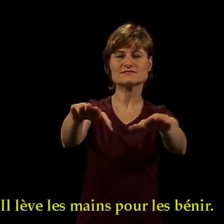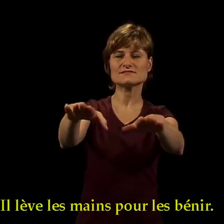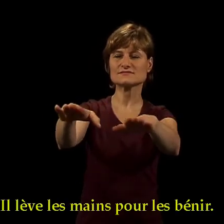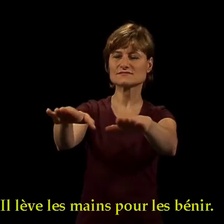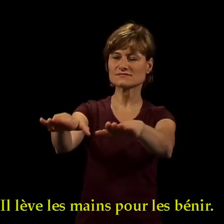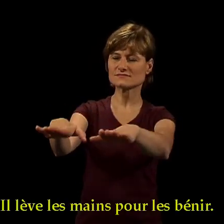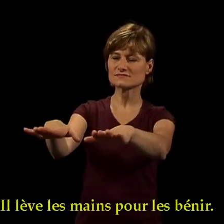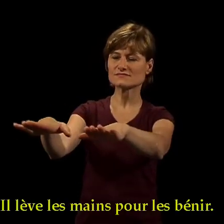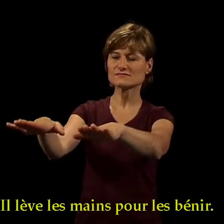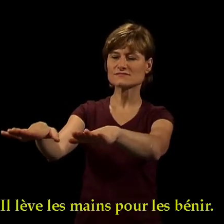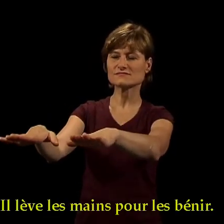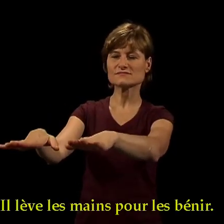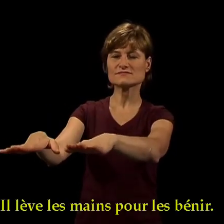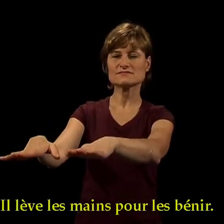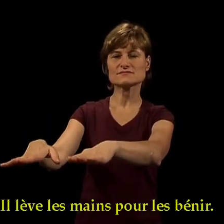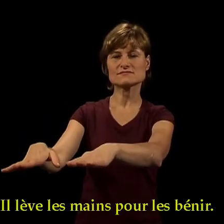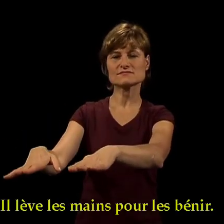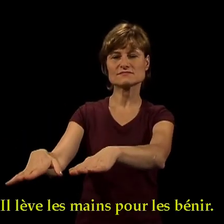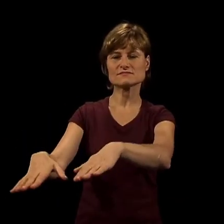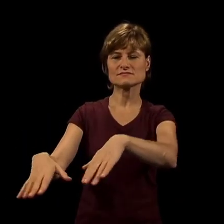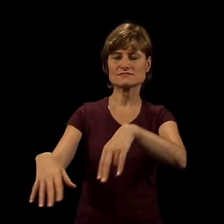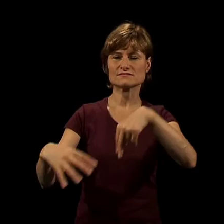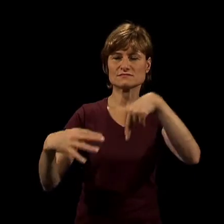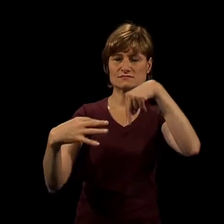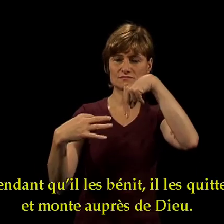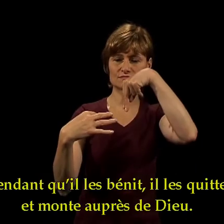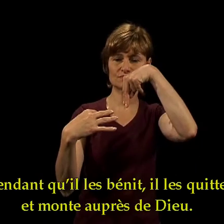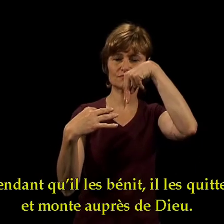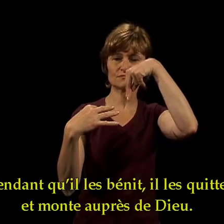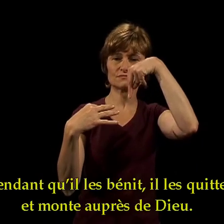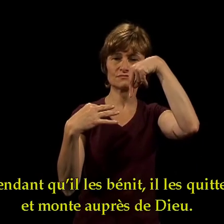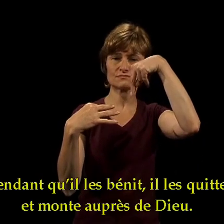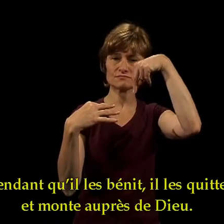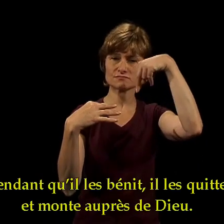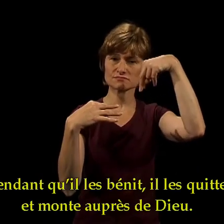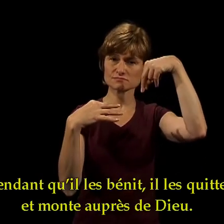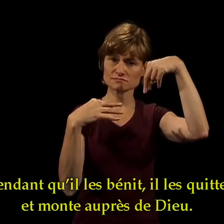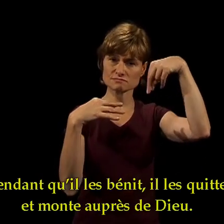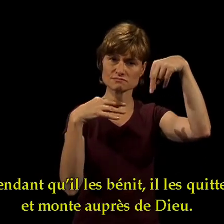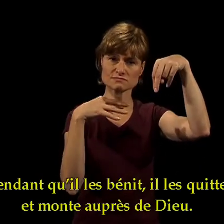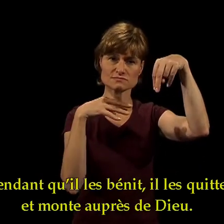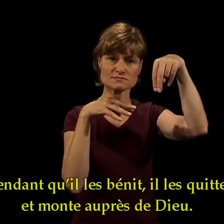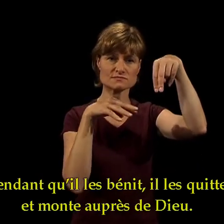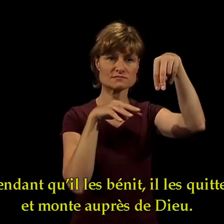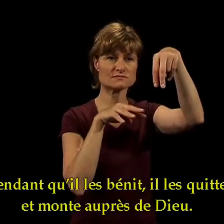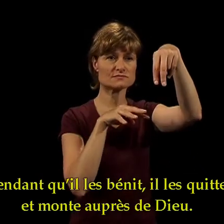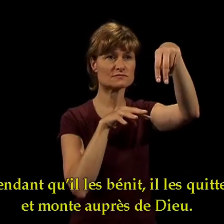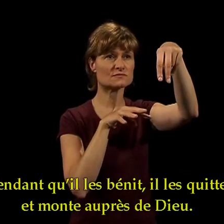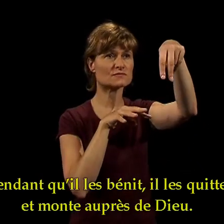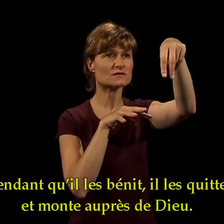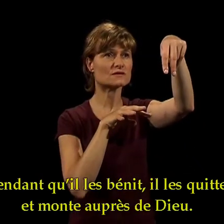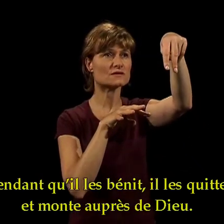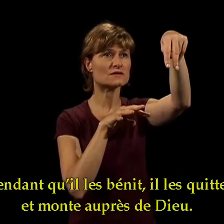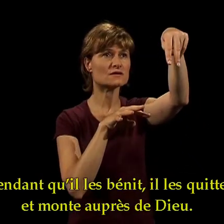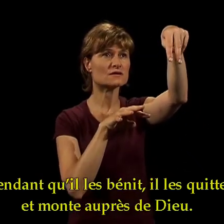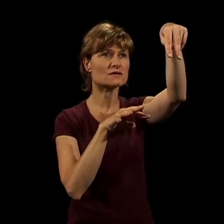Il lève les mains pour les bénir. Pendant qu'il les bénit, il les quitte et monte auprès